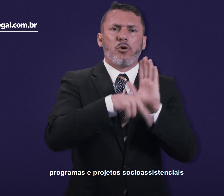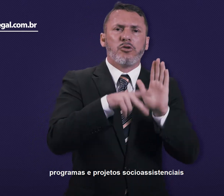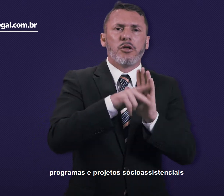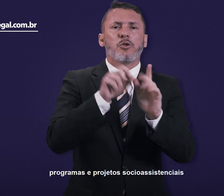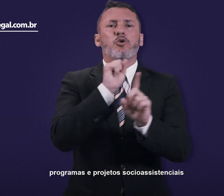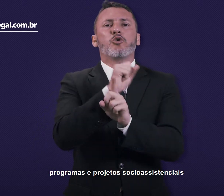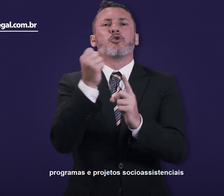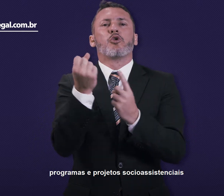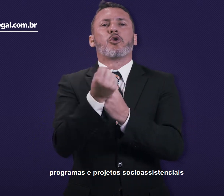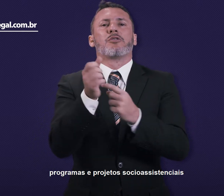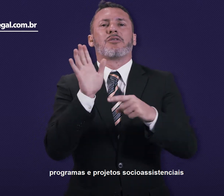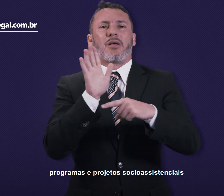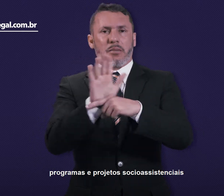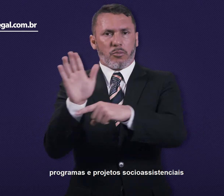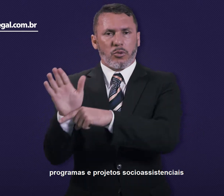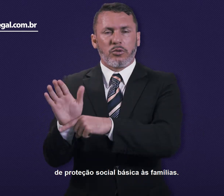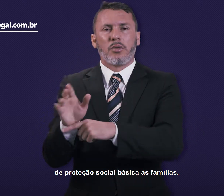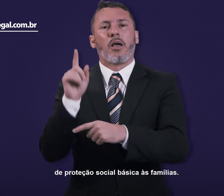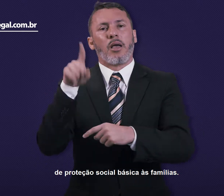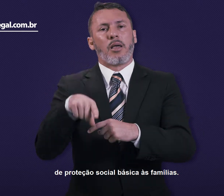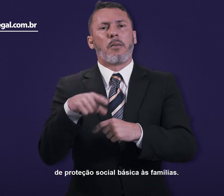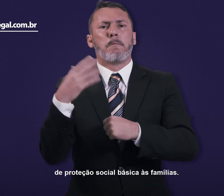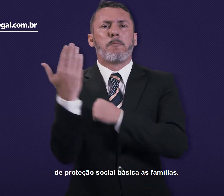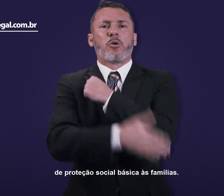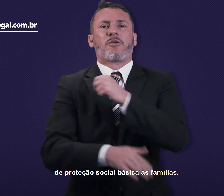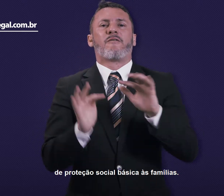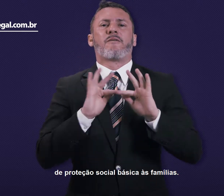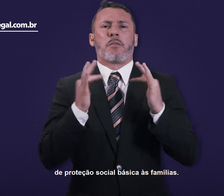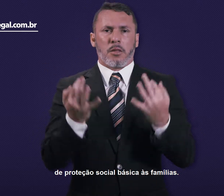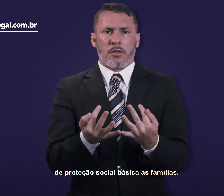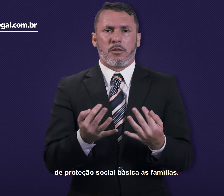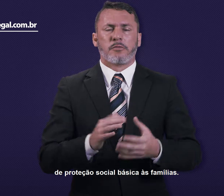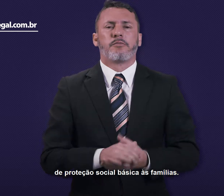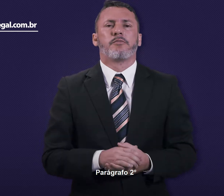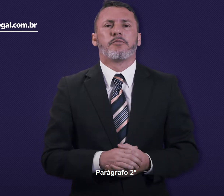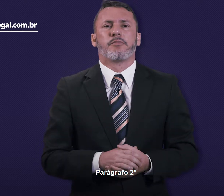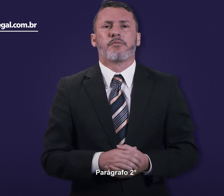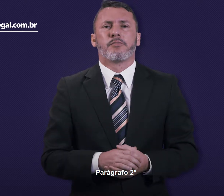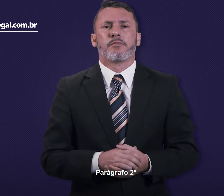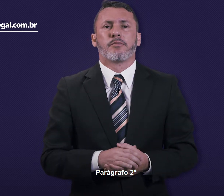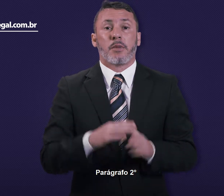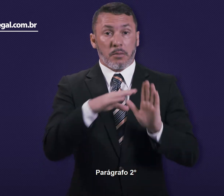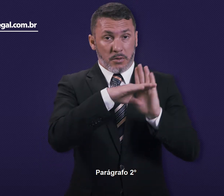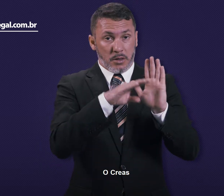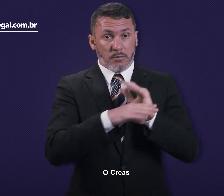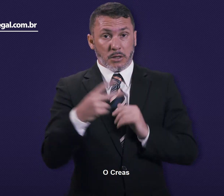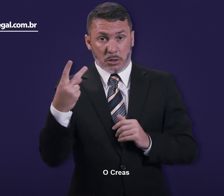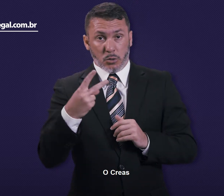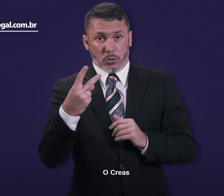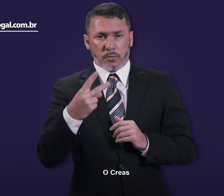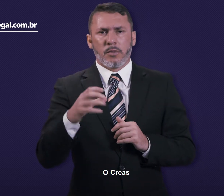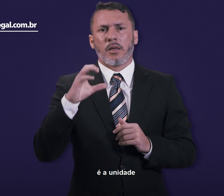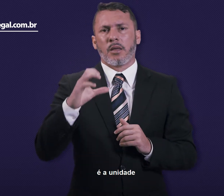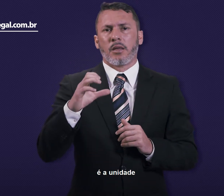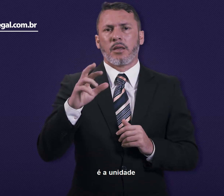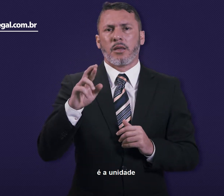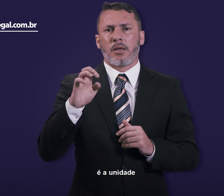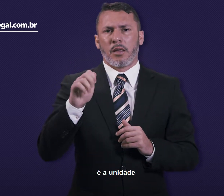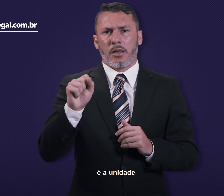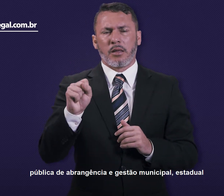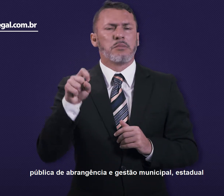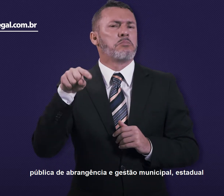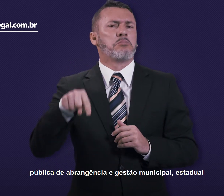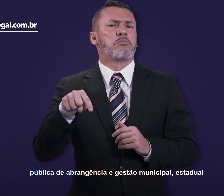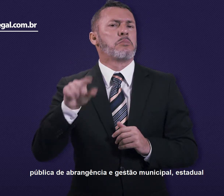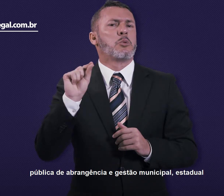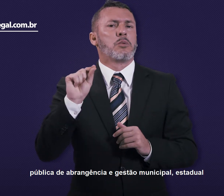programas e projetos socioassistenciais de proteção social básica às famílias. Parágrafo 2º. O CREAS é a